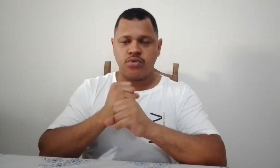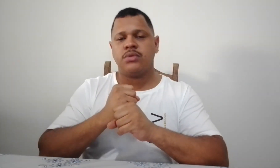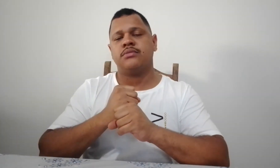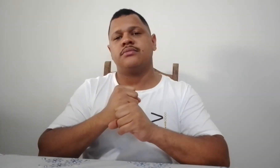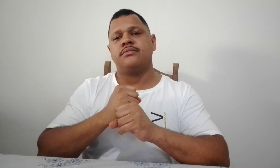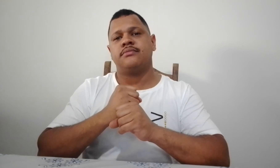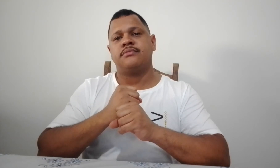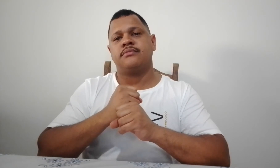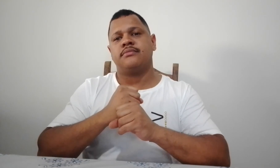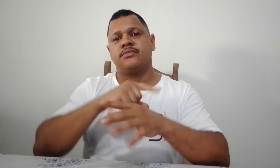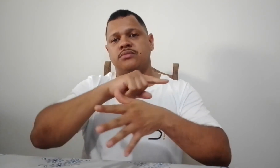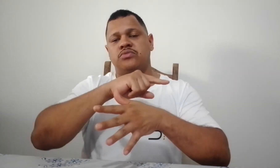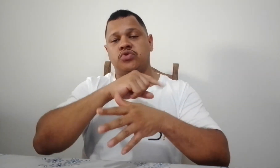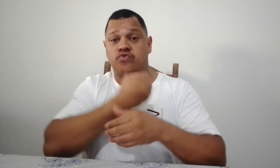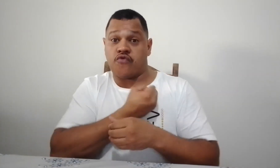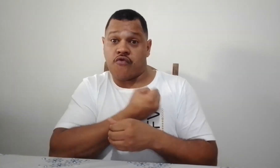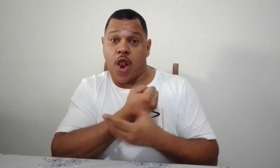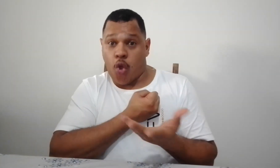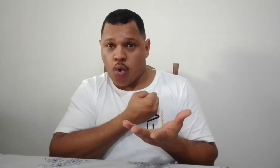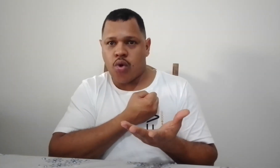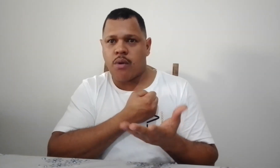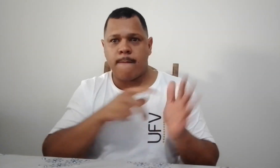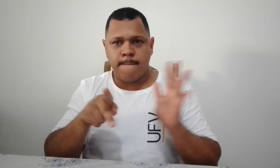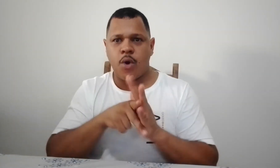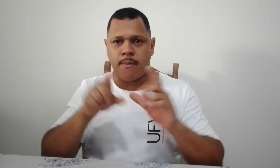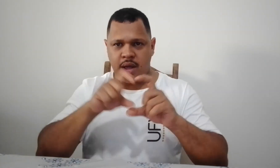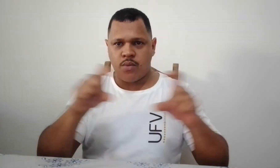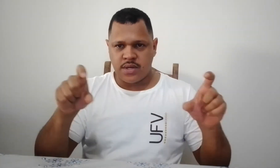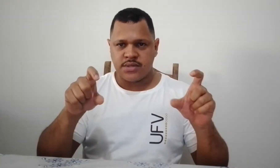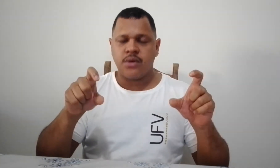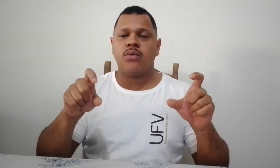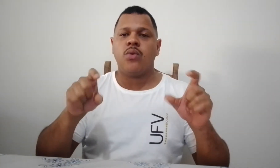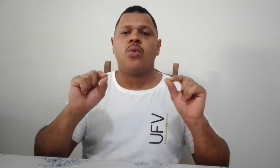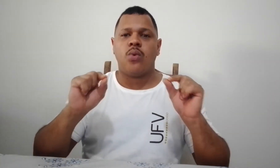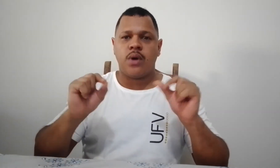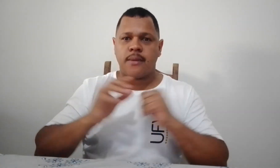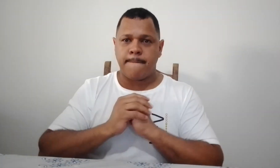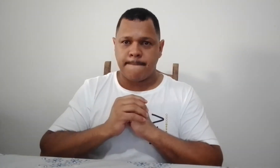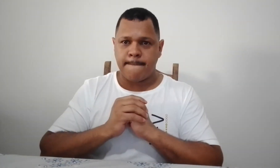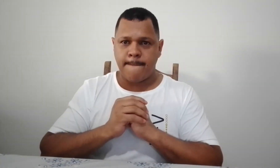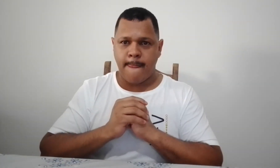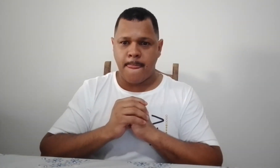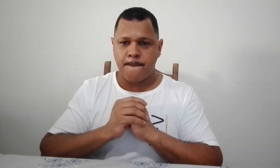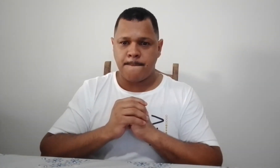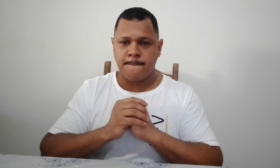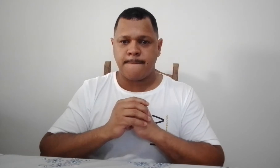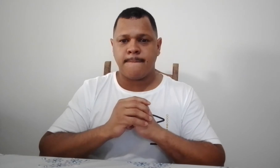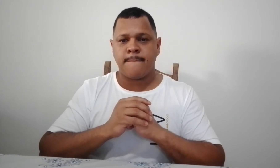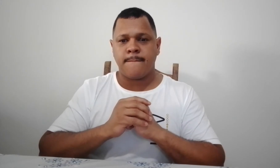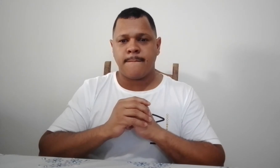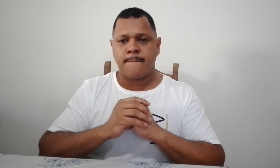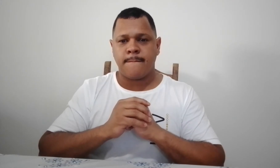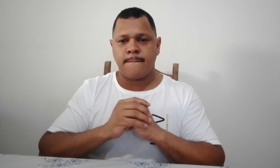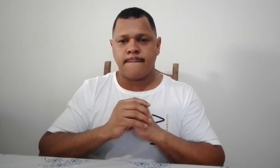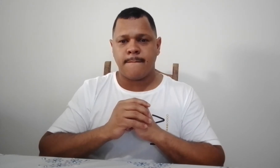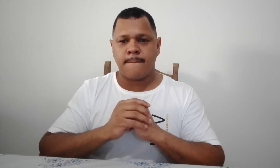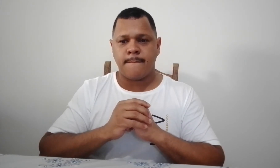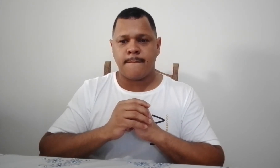subtração com a própria equação faz com que essa curva se desloque no eixo das ordenadas, para